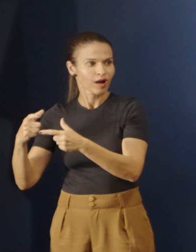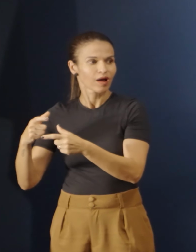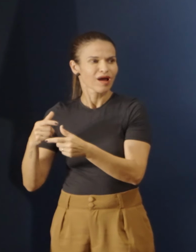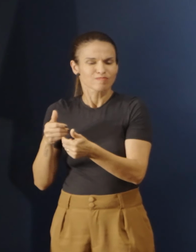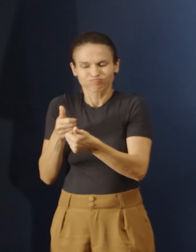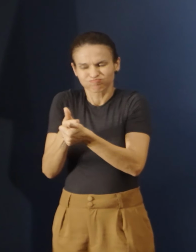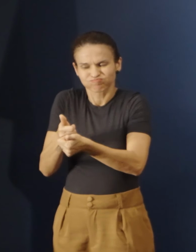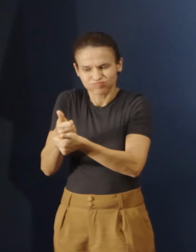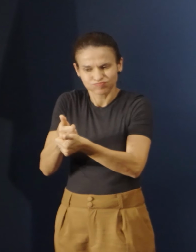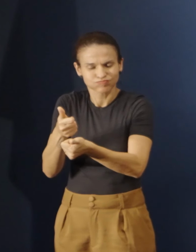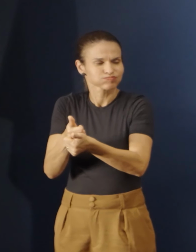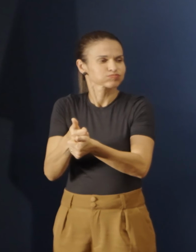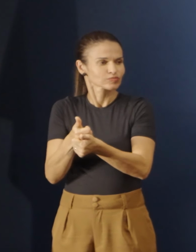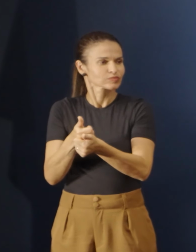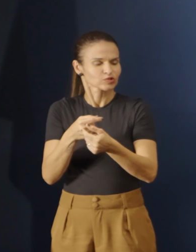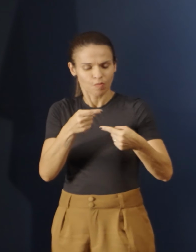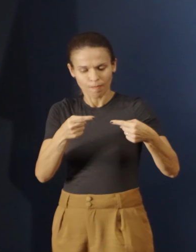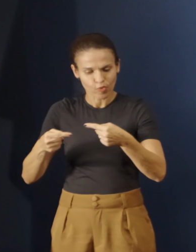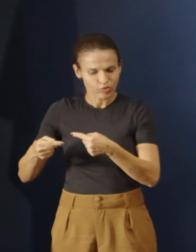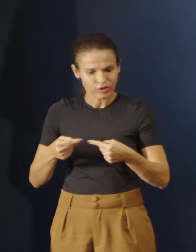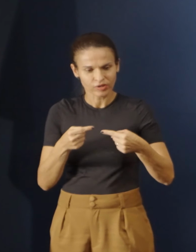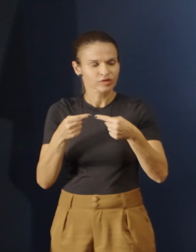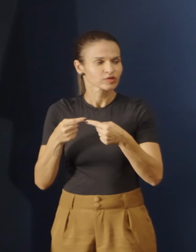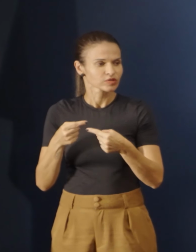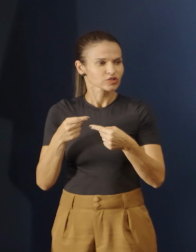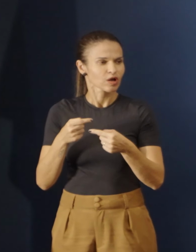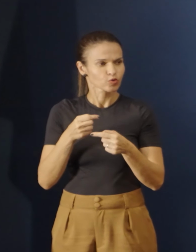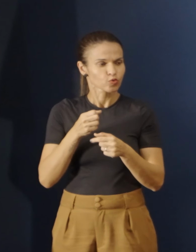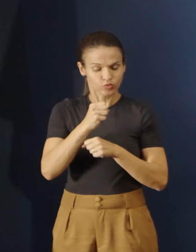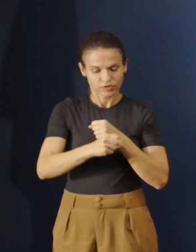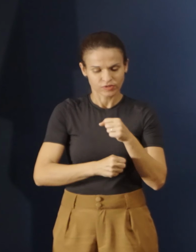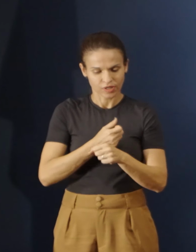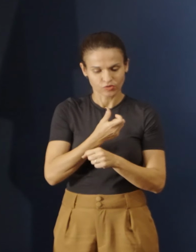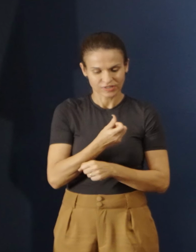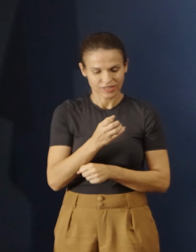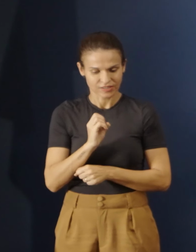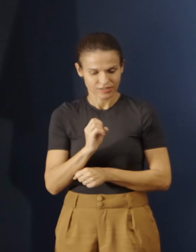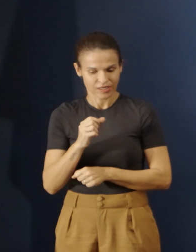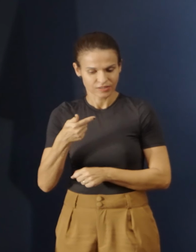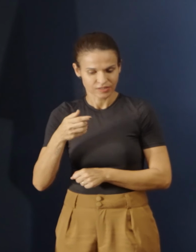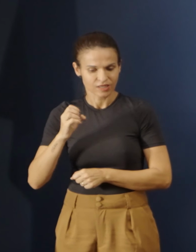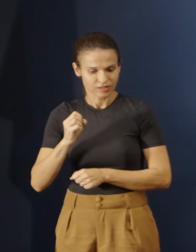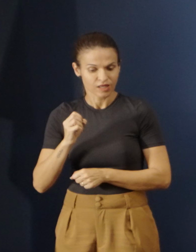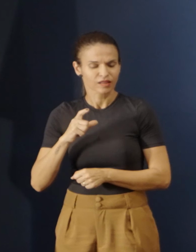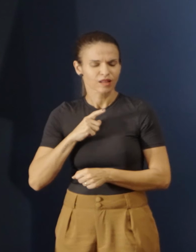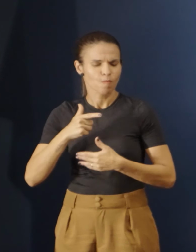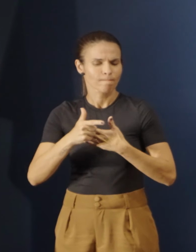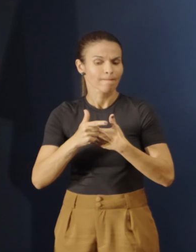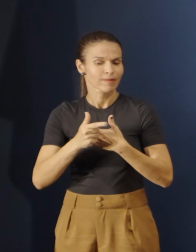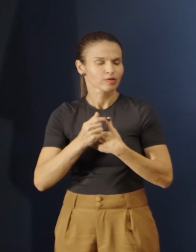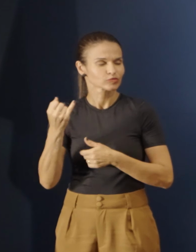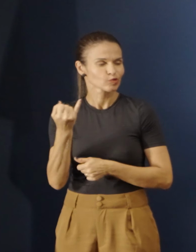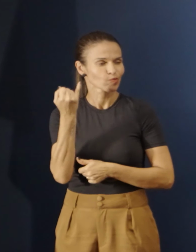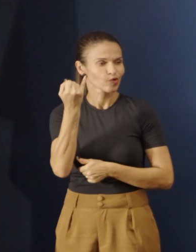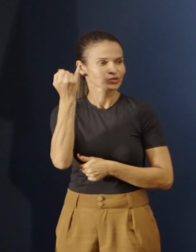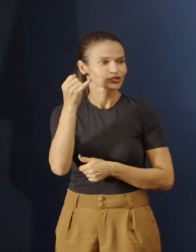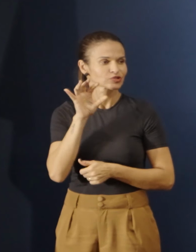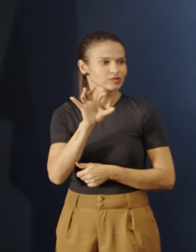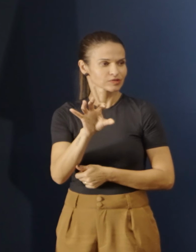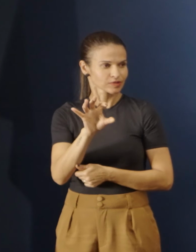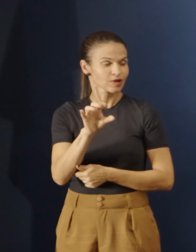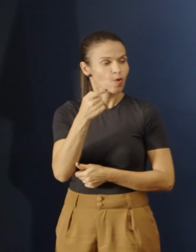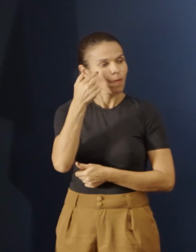perseguição política. Os dominicanos foram muito perseguidos, especialmente nos anos 60 e 70. Então, a Valéria teve um papel, assim, fundamental nesse sentido.